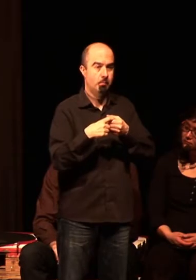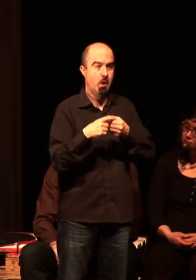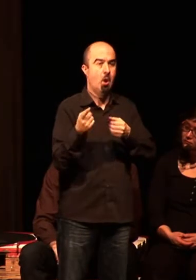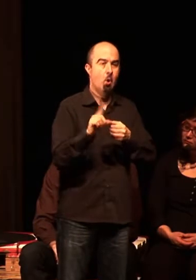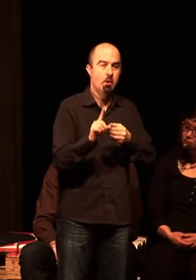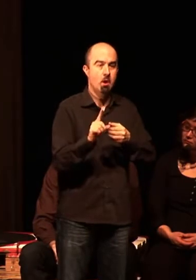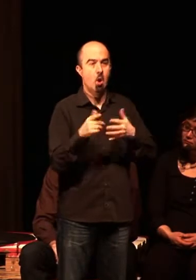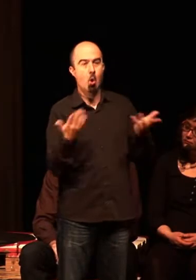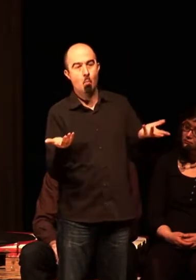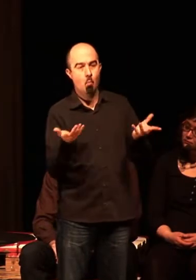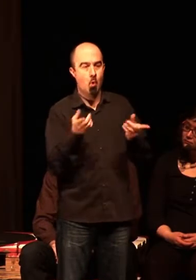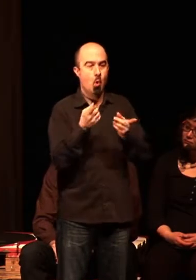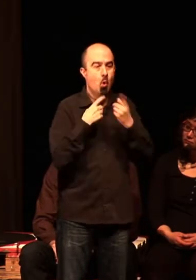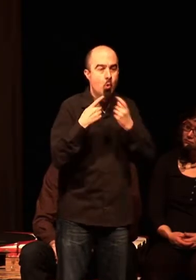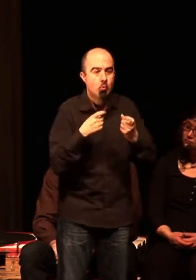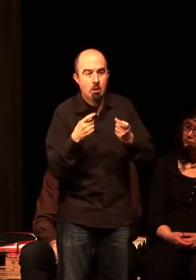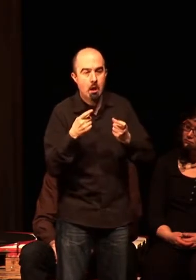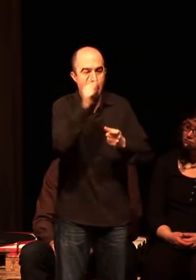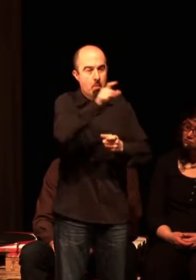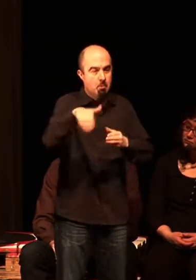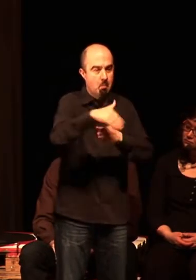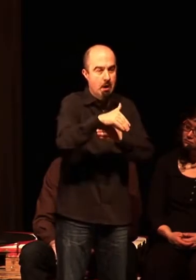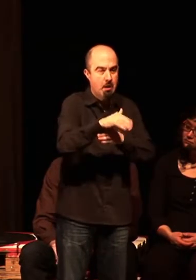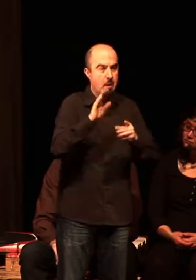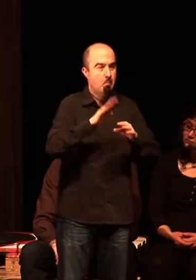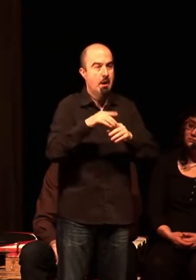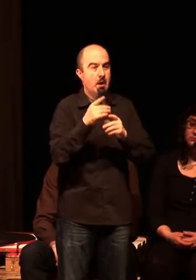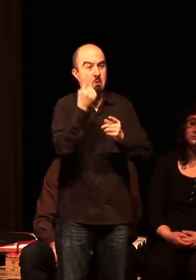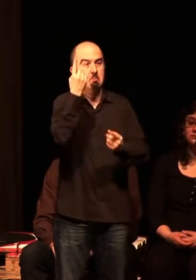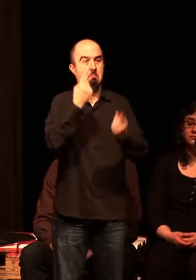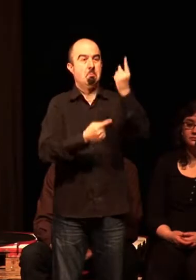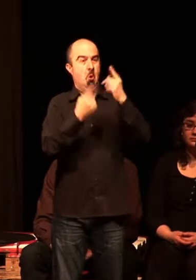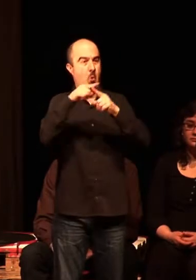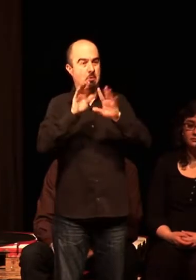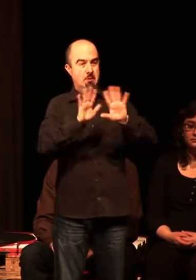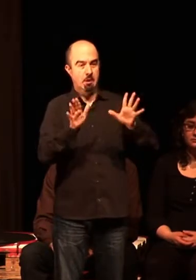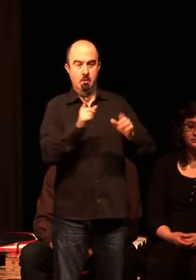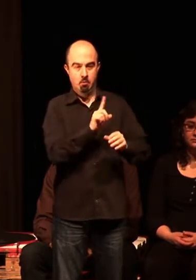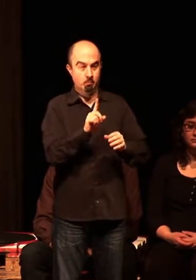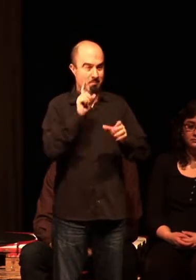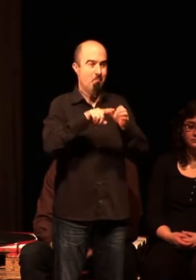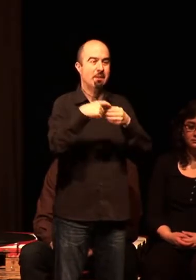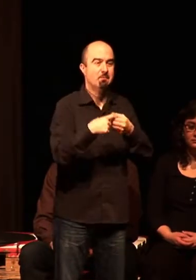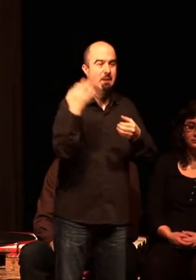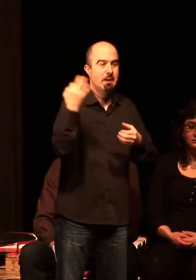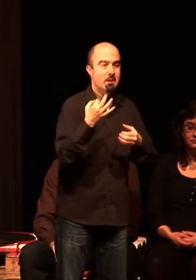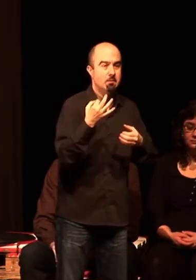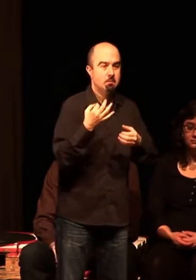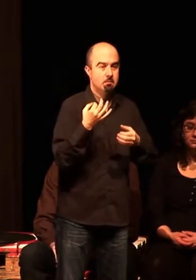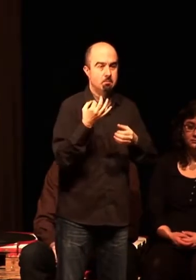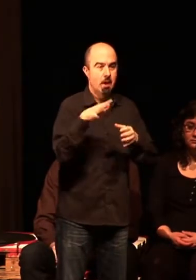com consultar a la gent del carrer per determinades decisions que s'han de prendre. La participació